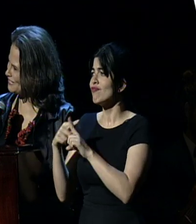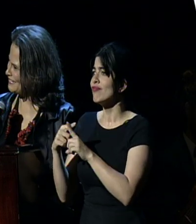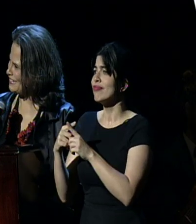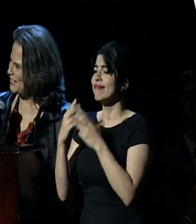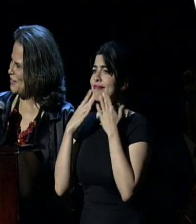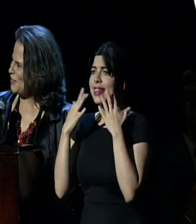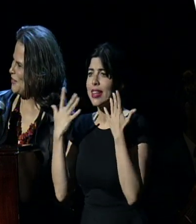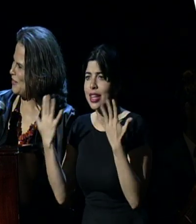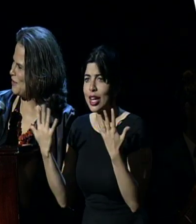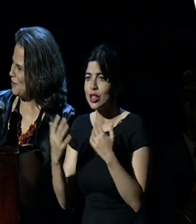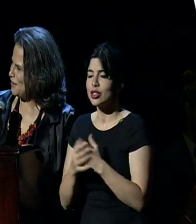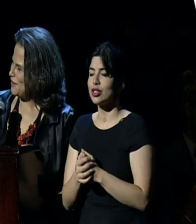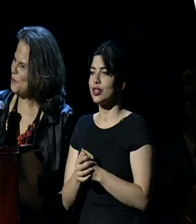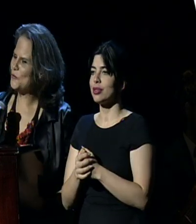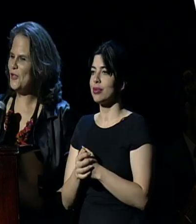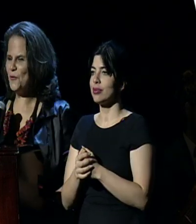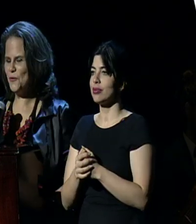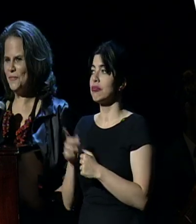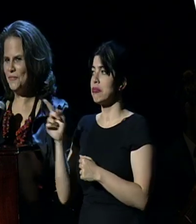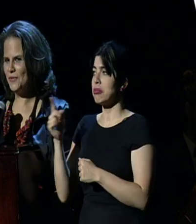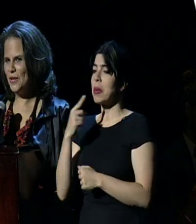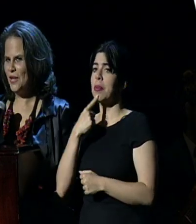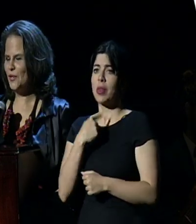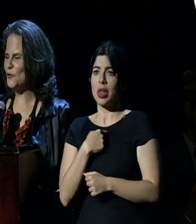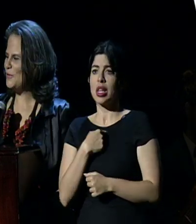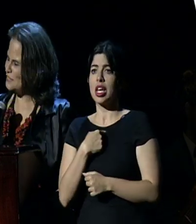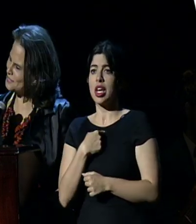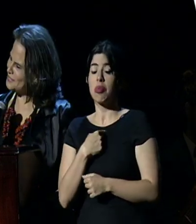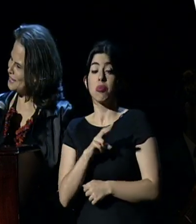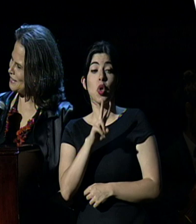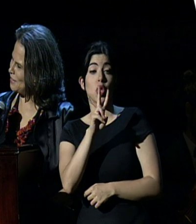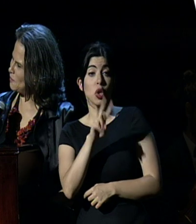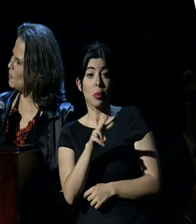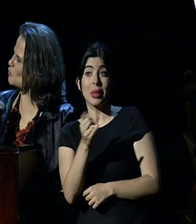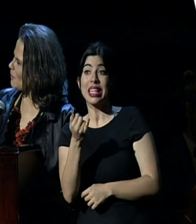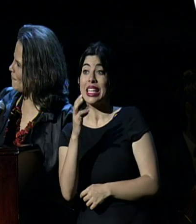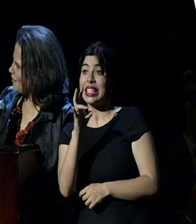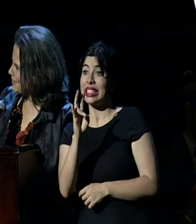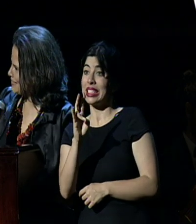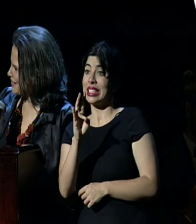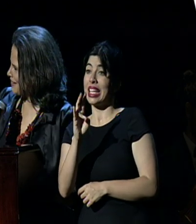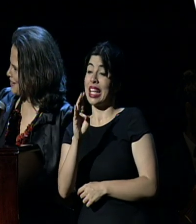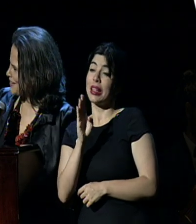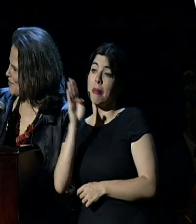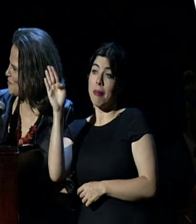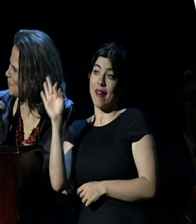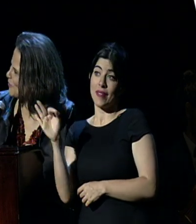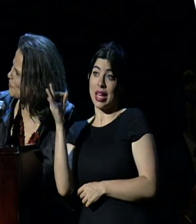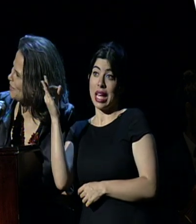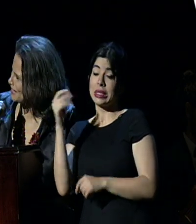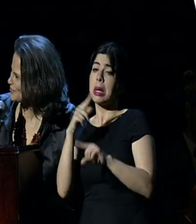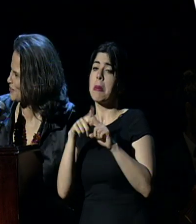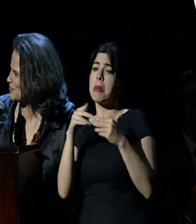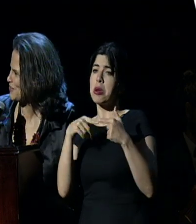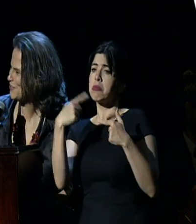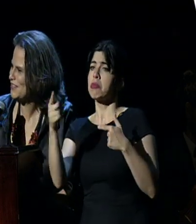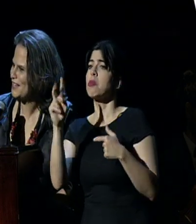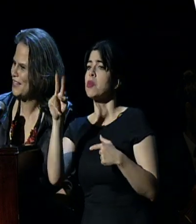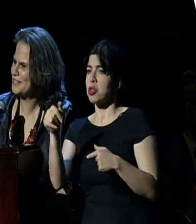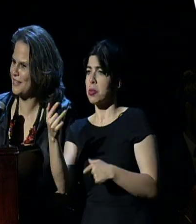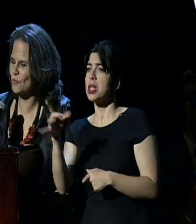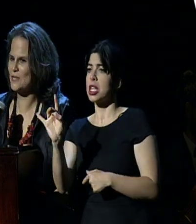generoso nos dijo, el 2017 vamos para Francia, pero el